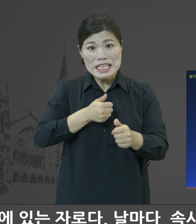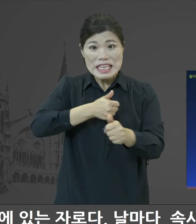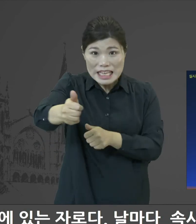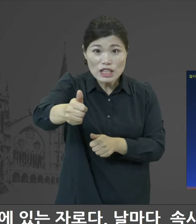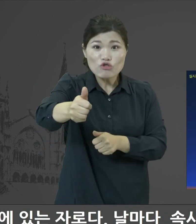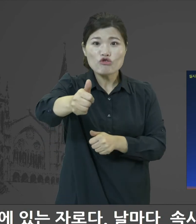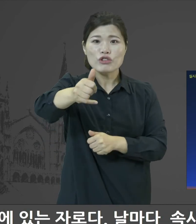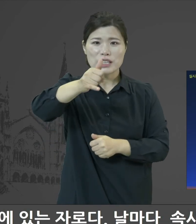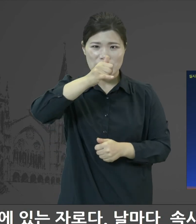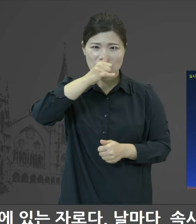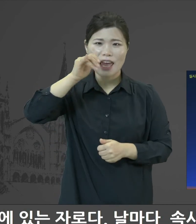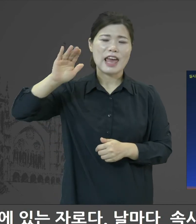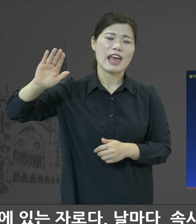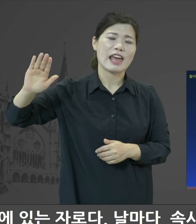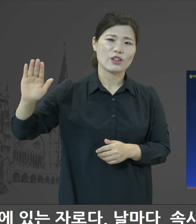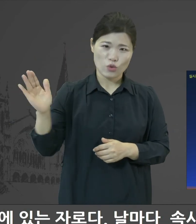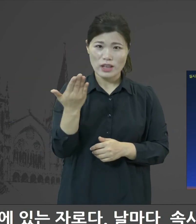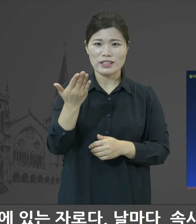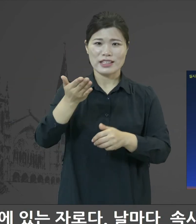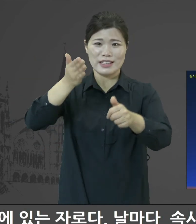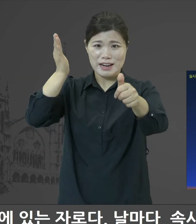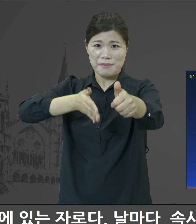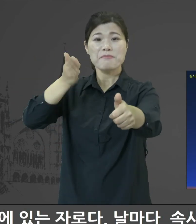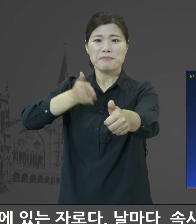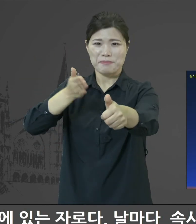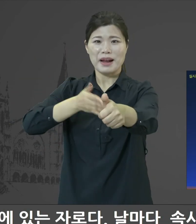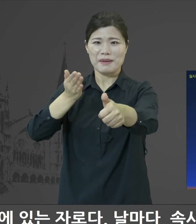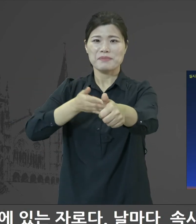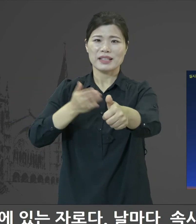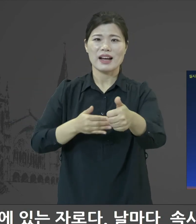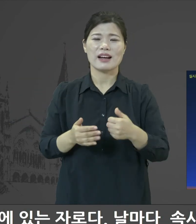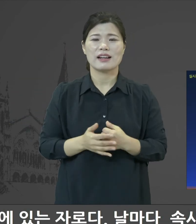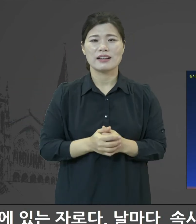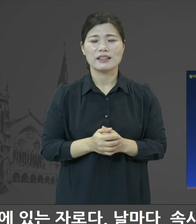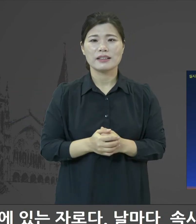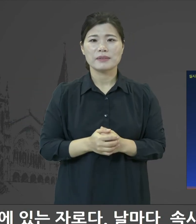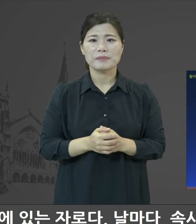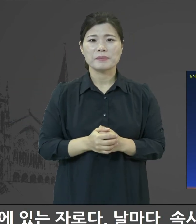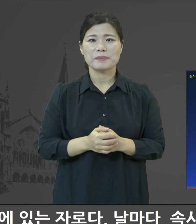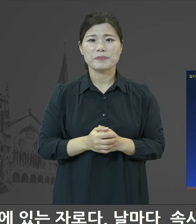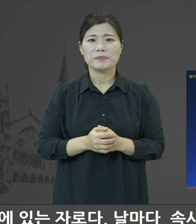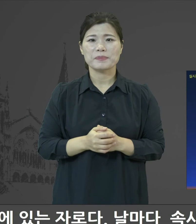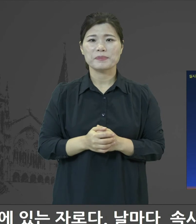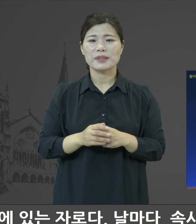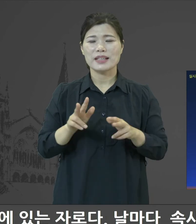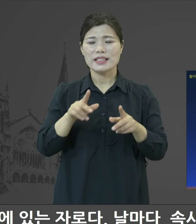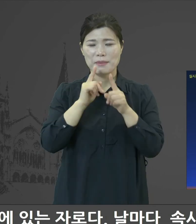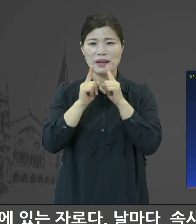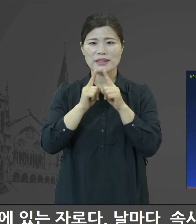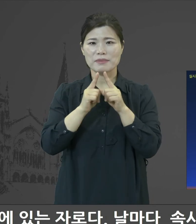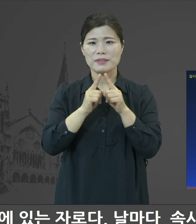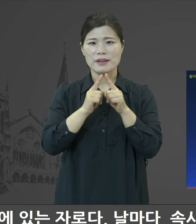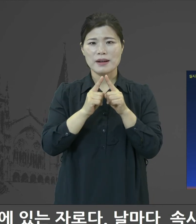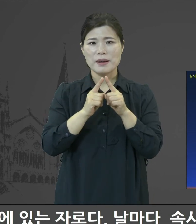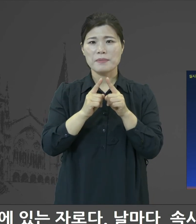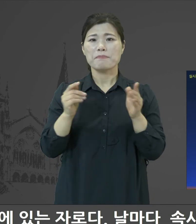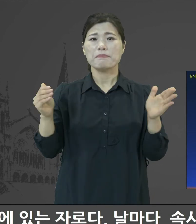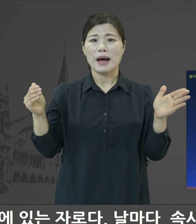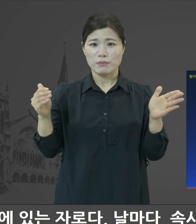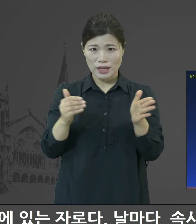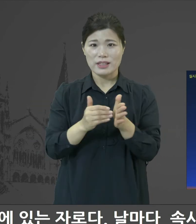성도들이 되실 수 있음을 기억하는 우리 모두 되기를 주 안에서 소망합니다. 자, 이제 말씀을 총정리합니다. 오늘